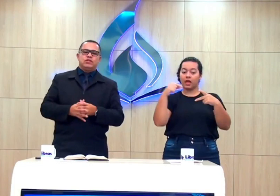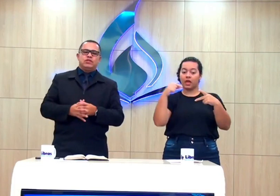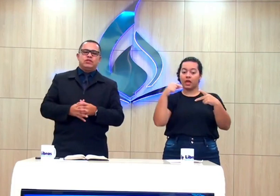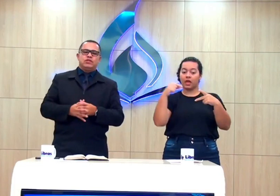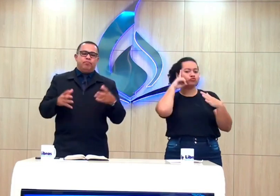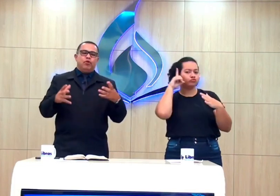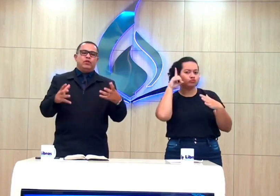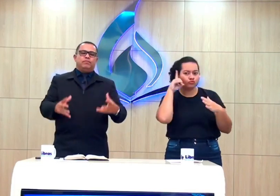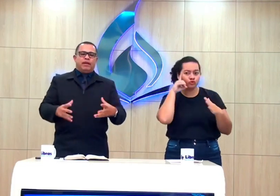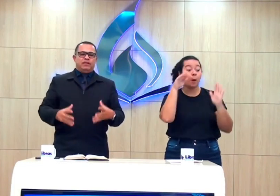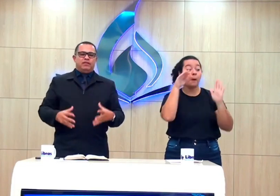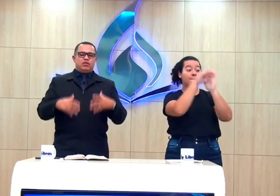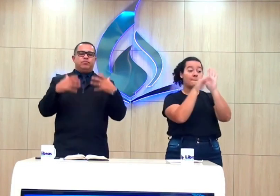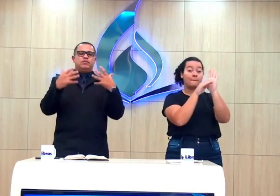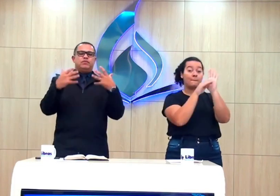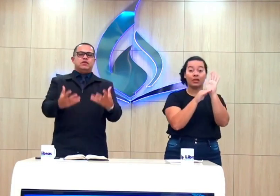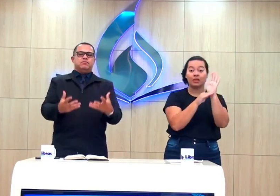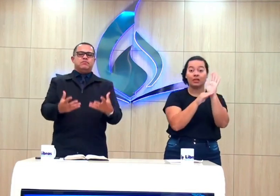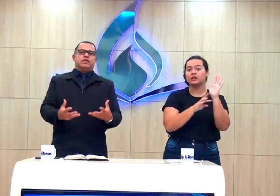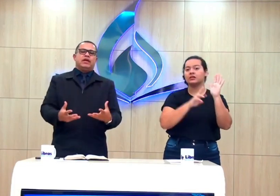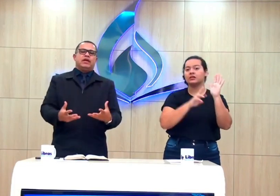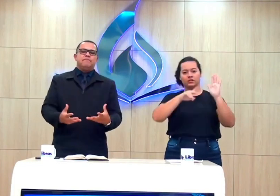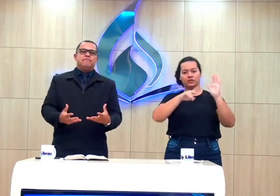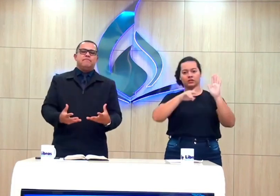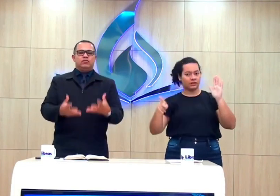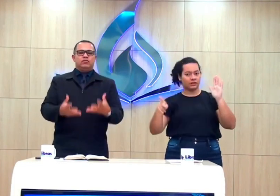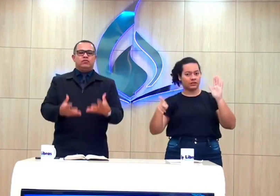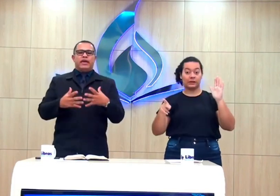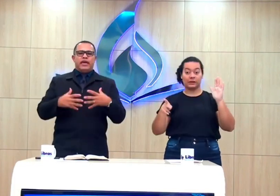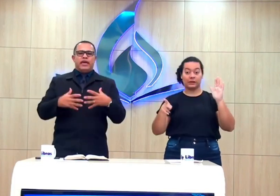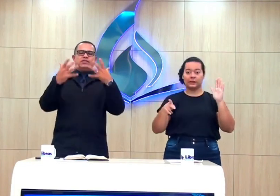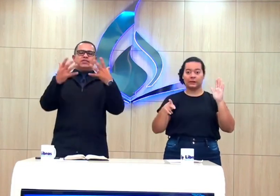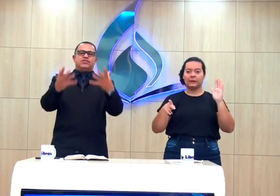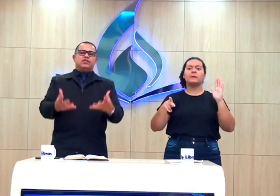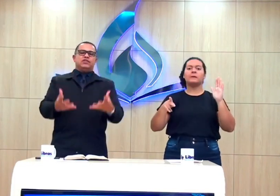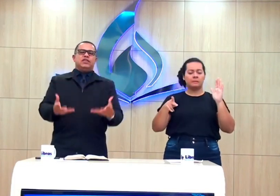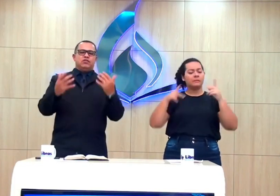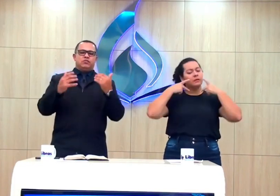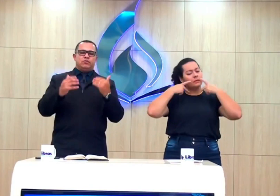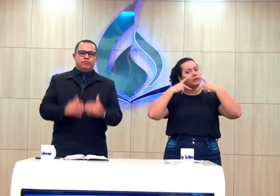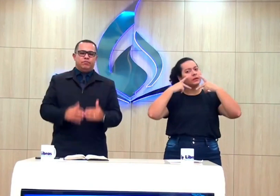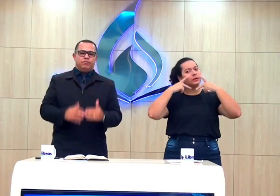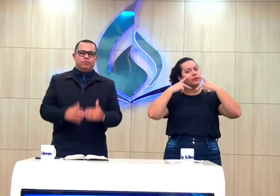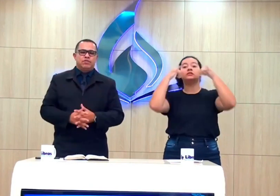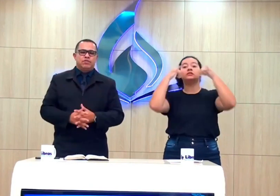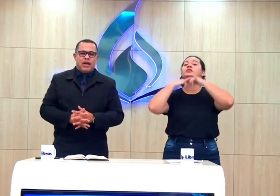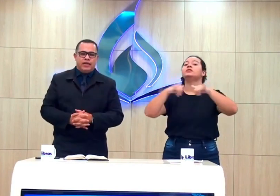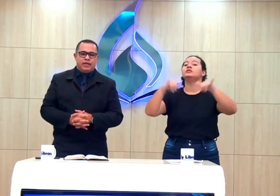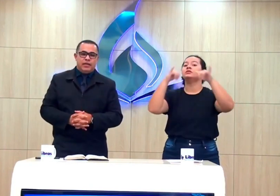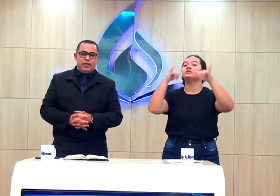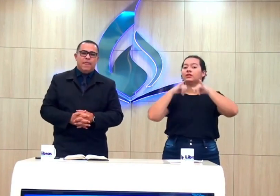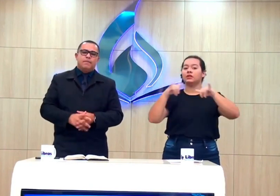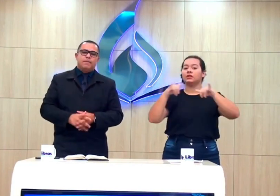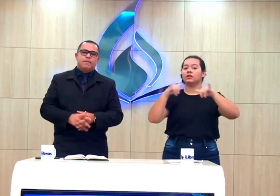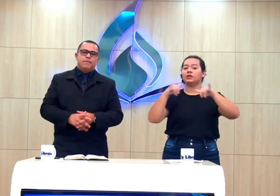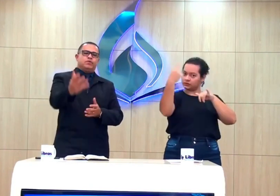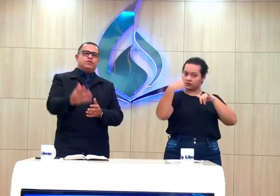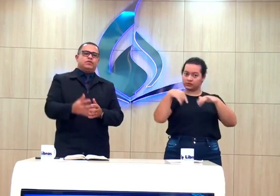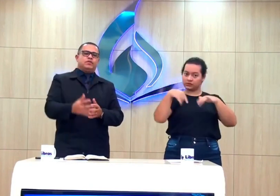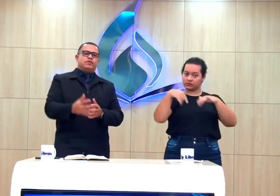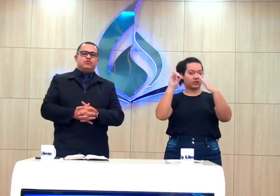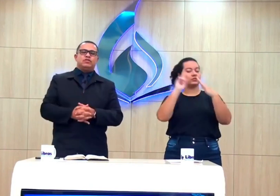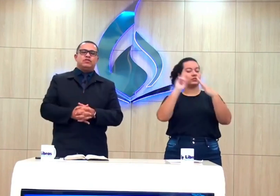cotidianamente para que nós possamos ter alimento em esses dias em que nós não podemos estar na igreja, mas